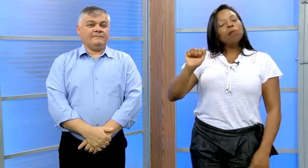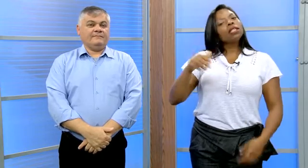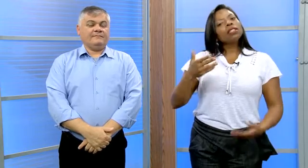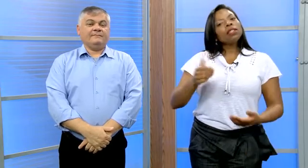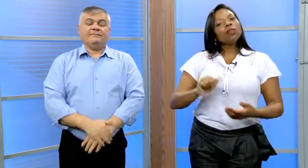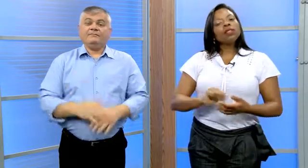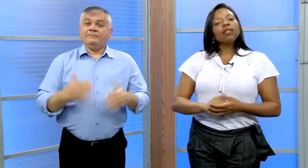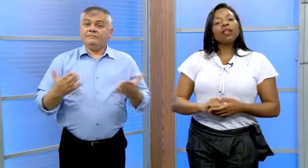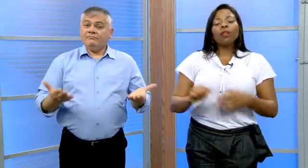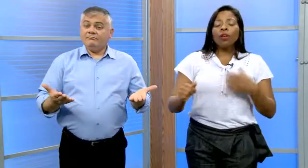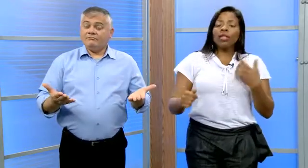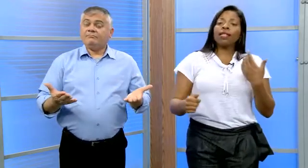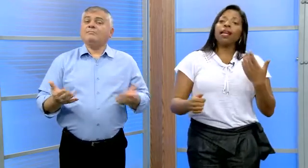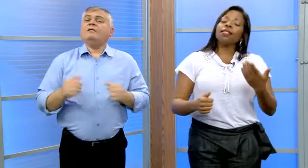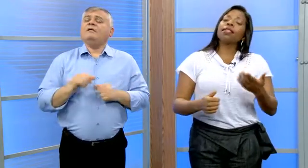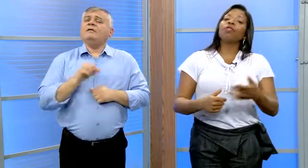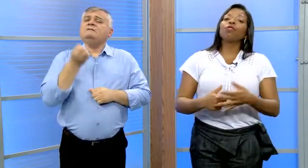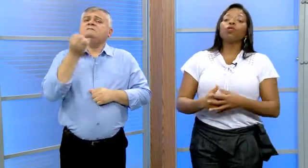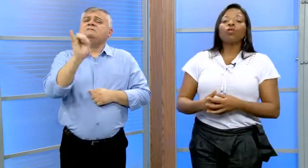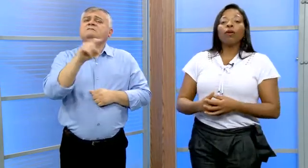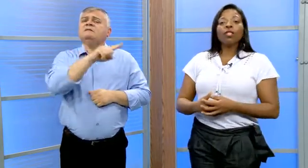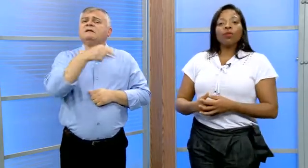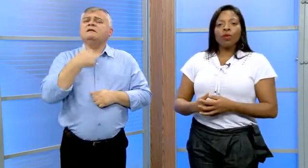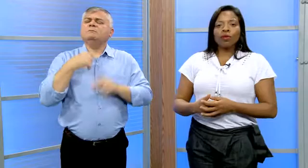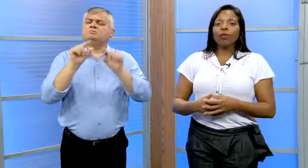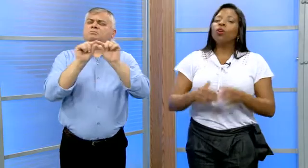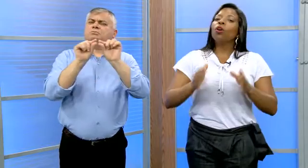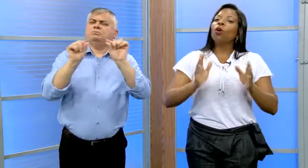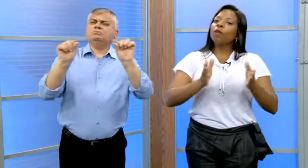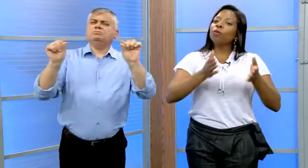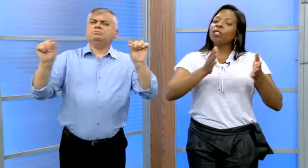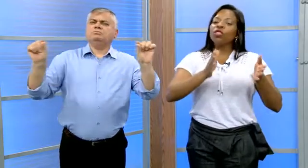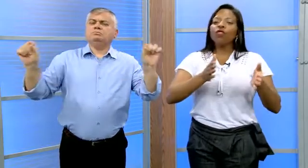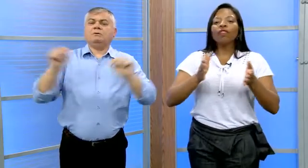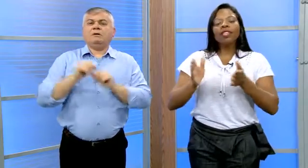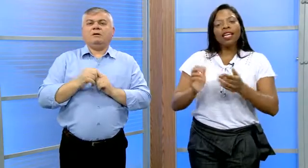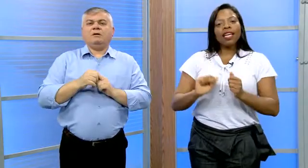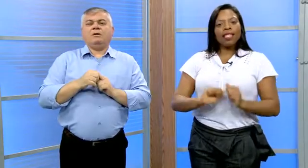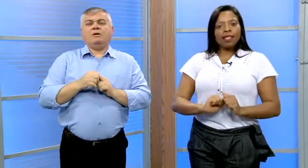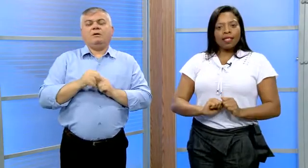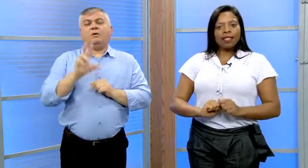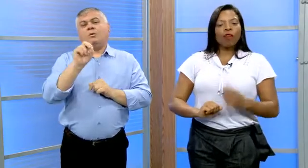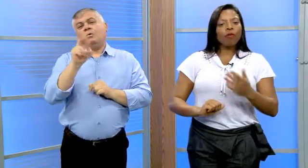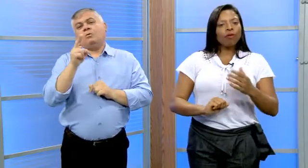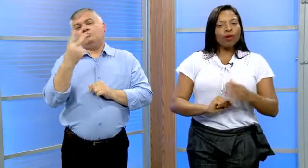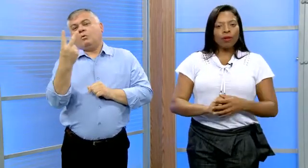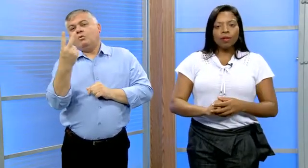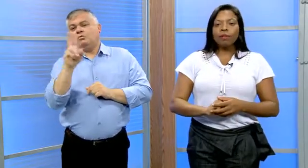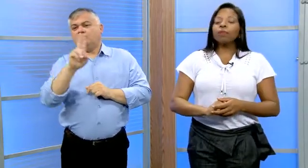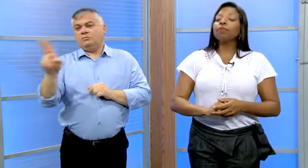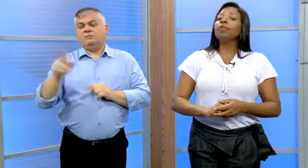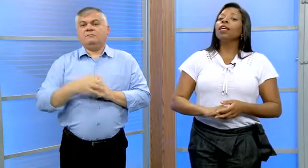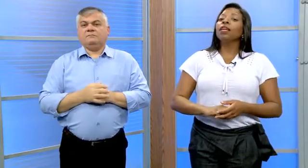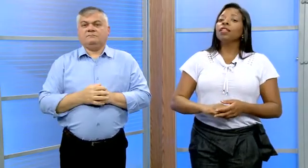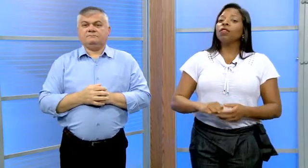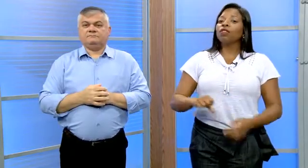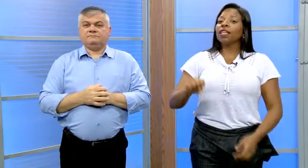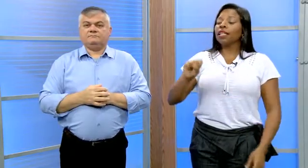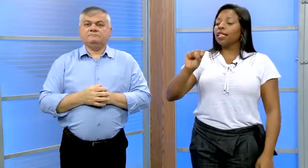Mas e se eu quisesse escrever o meu nome todo? Ou pelo menos Silvana Elisa, que é o meu nome. Então, eu faria